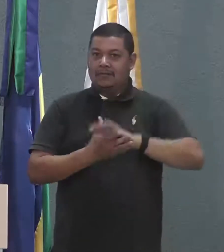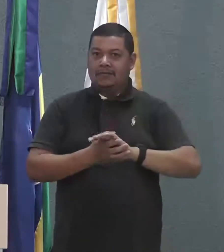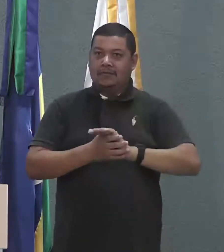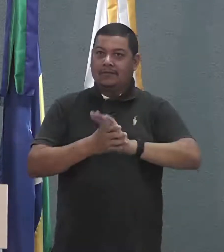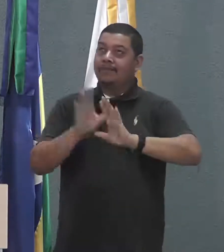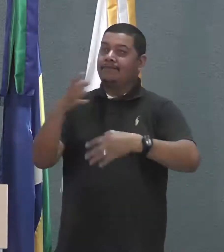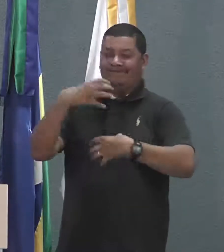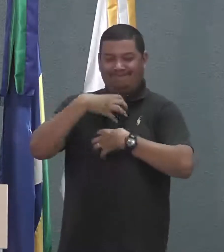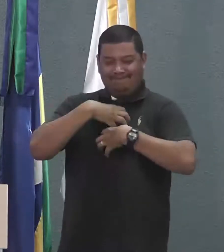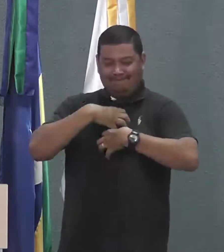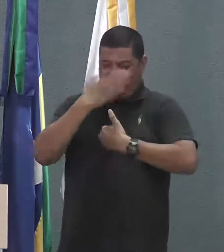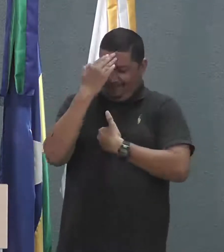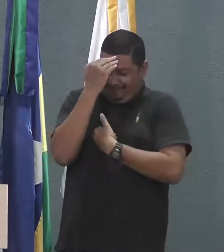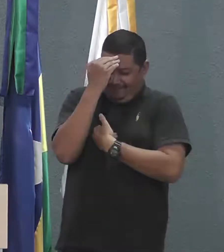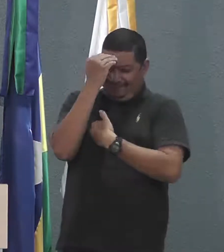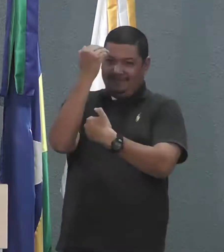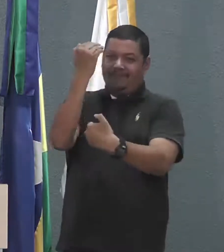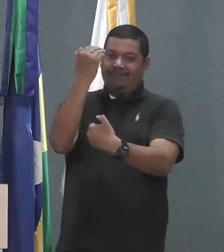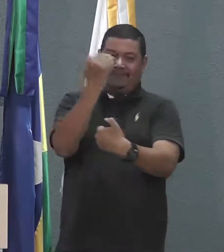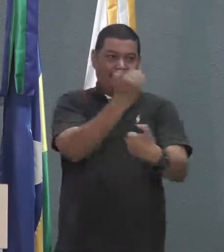Gratidão pelo empenho de todos vocês.